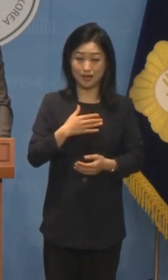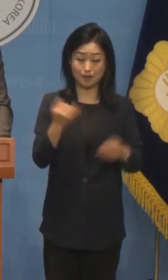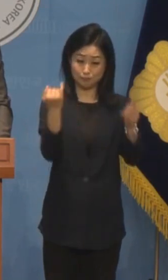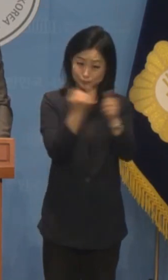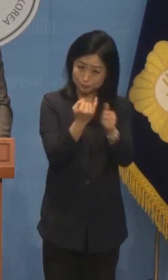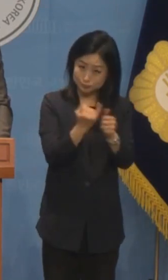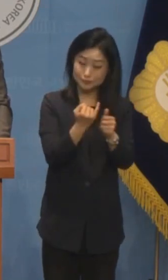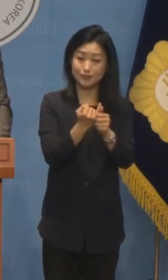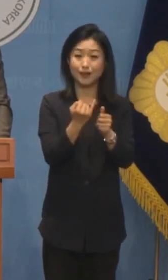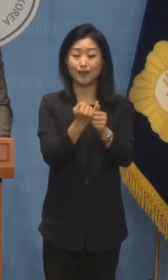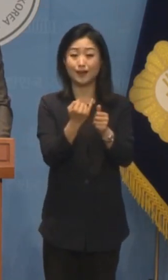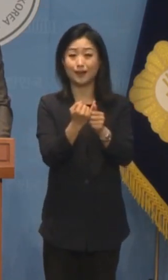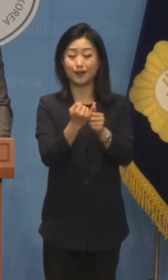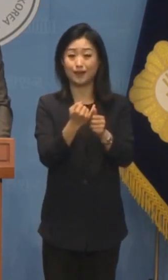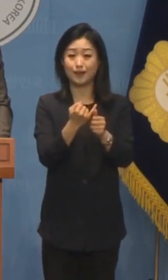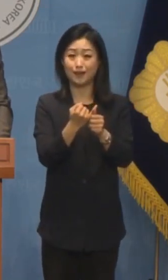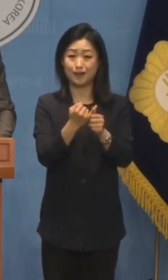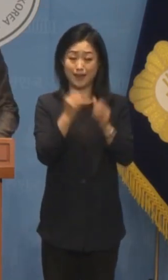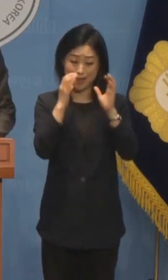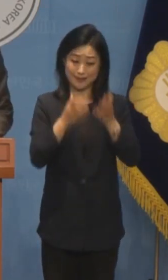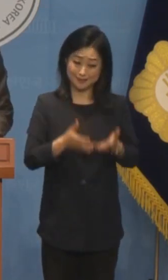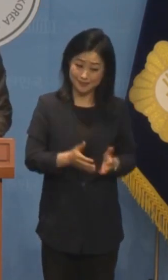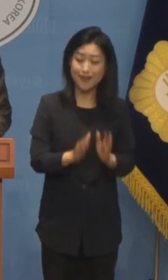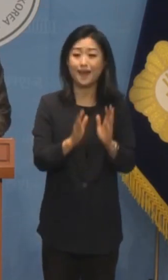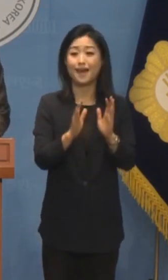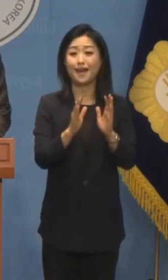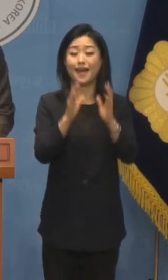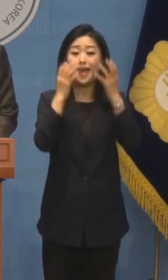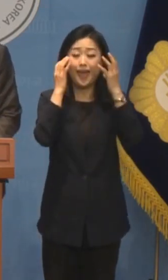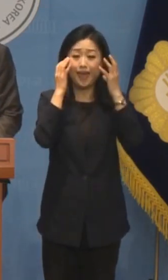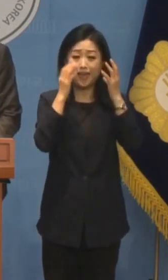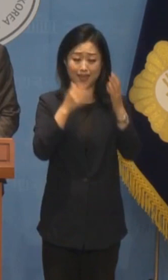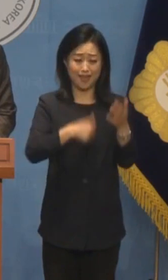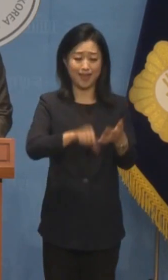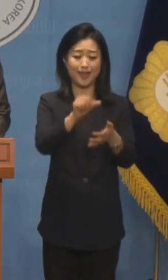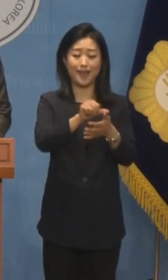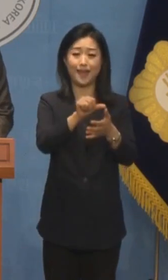아내와 딸과 이제 갓난 아기인 아들이 있습니다.